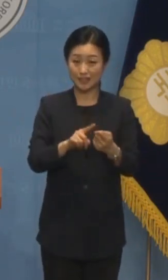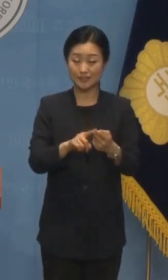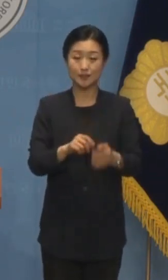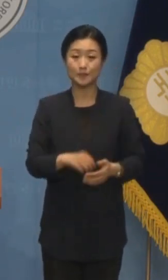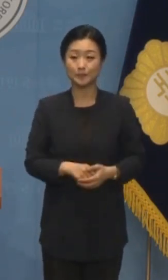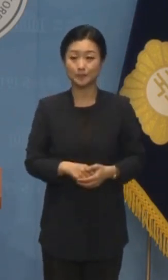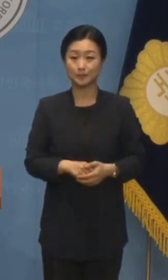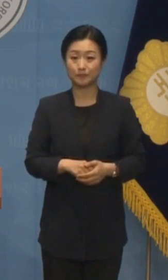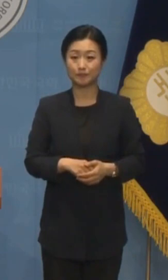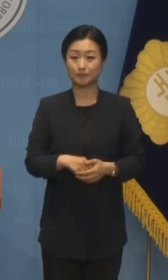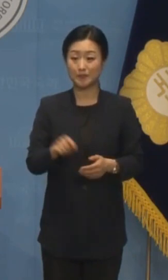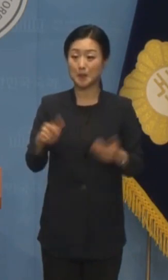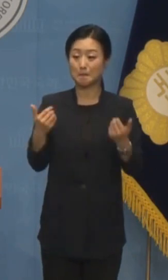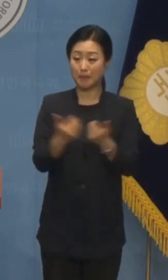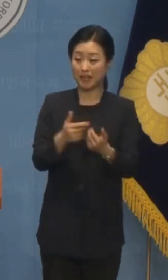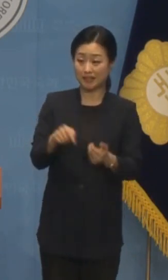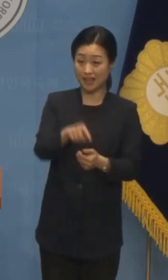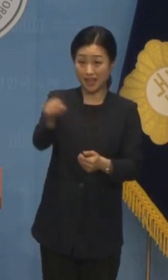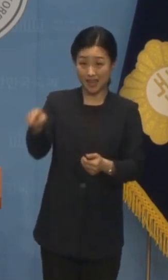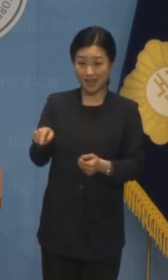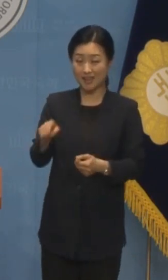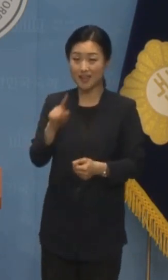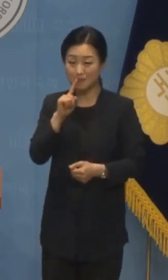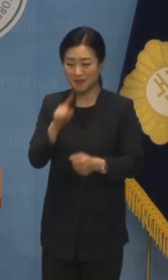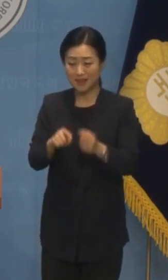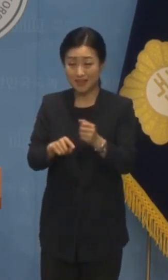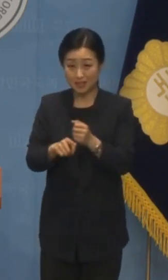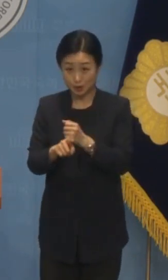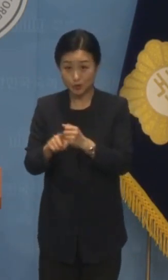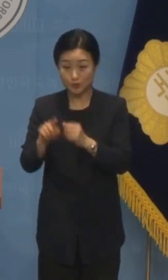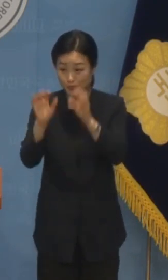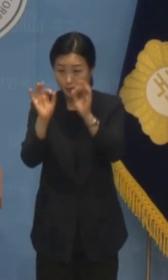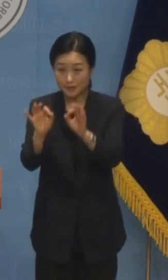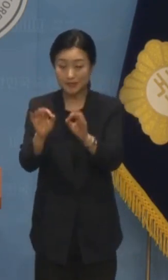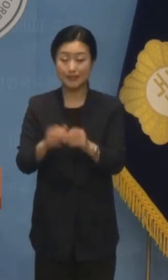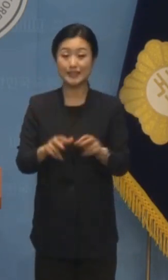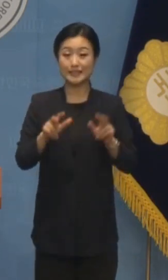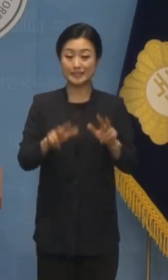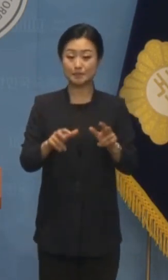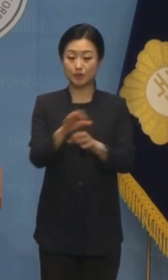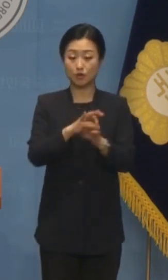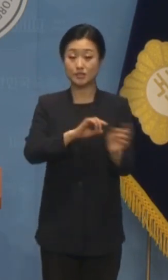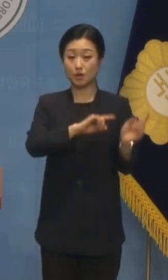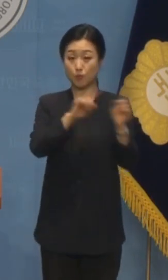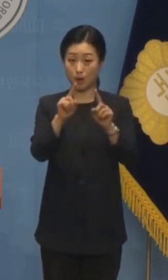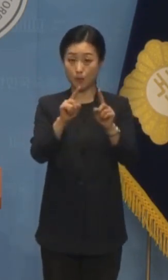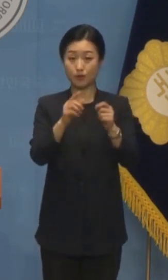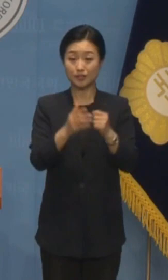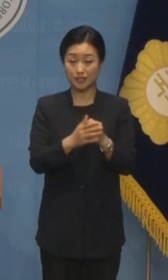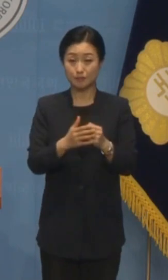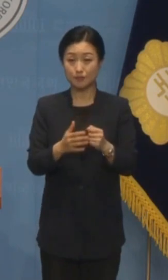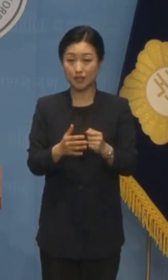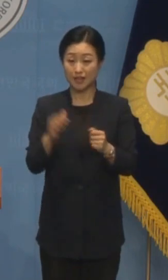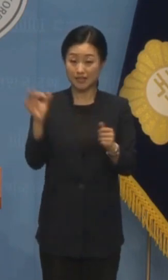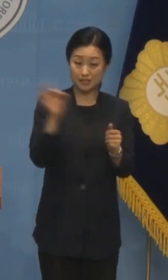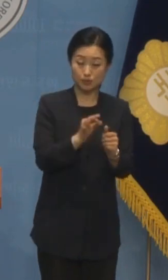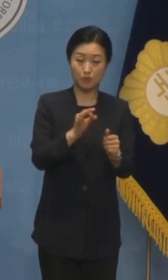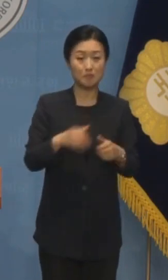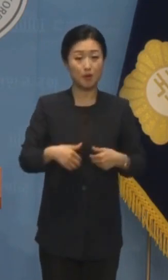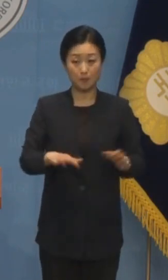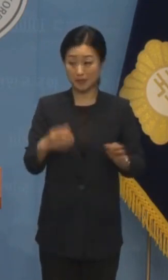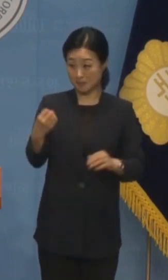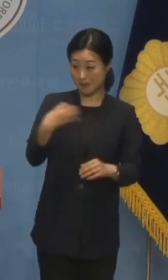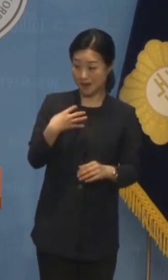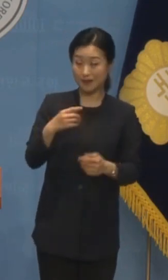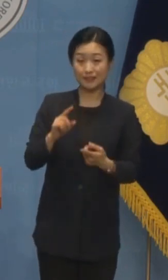반박을 해보겠습니다. 먼저 첫 번째는 현재 상황이 경기회복세여서 경기 진작을 위한 재정 지출이